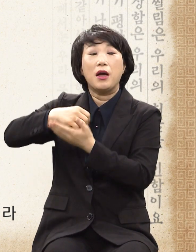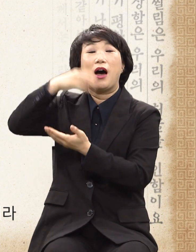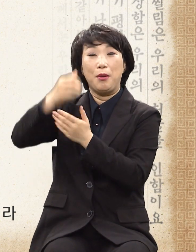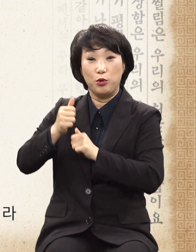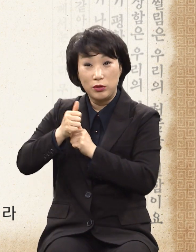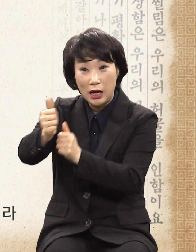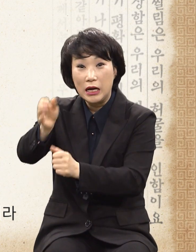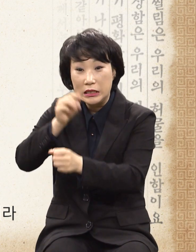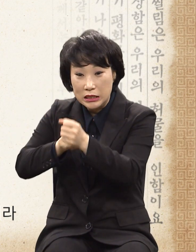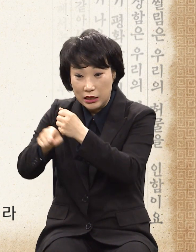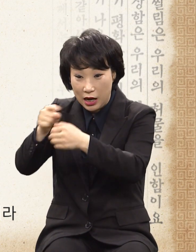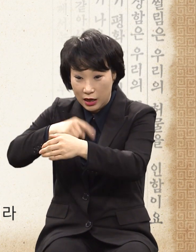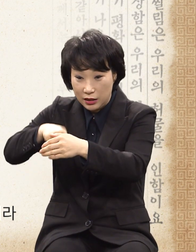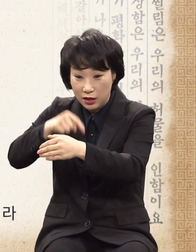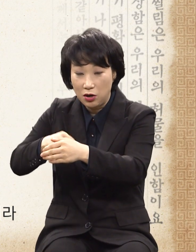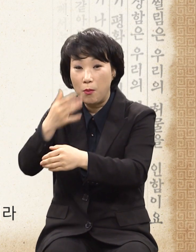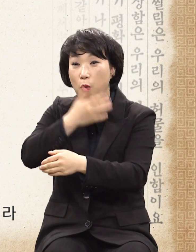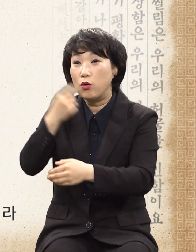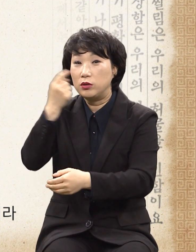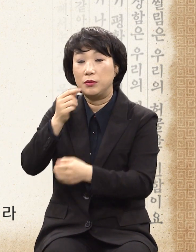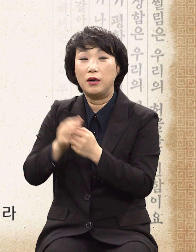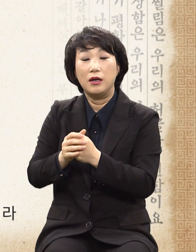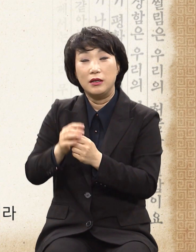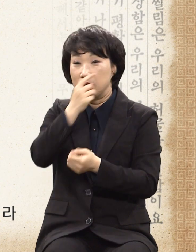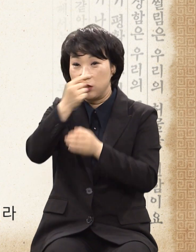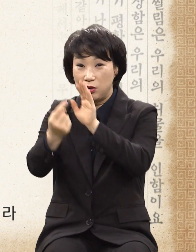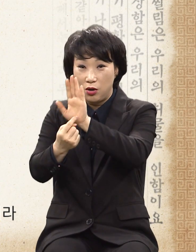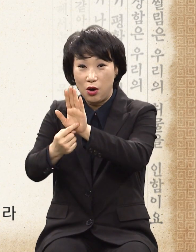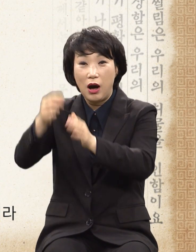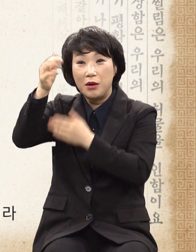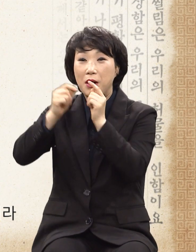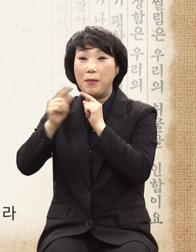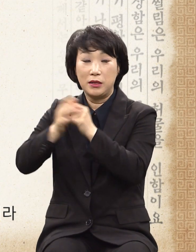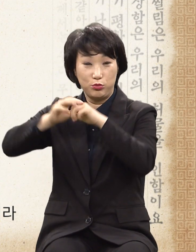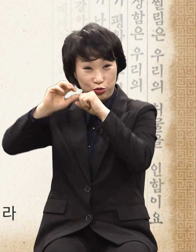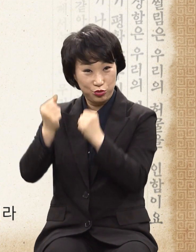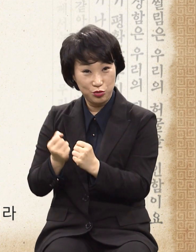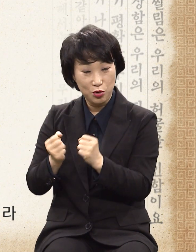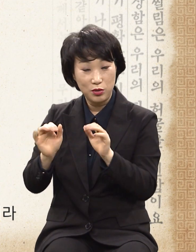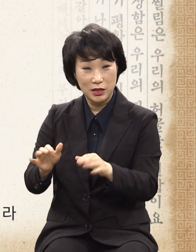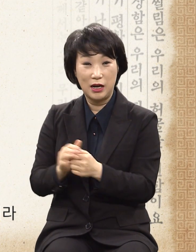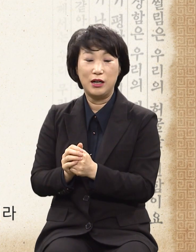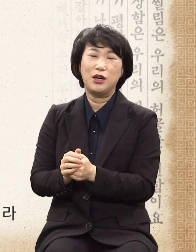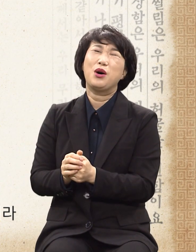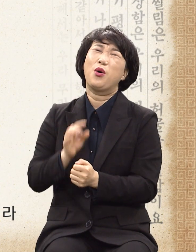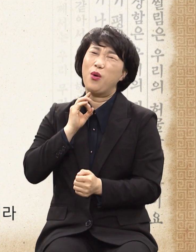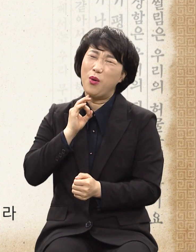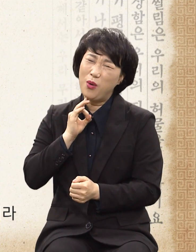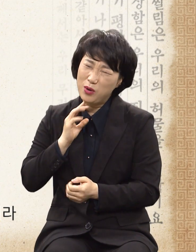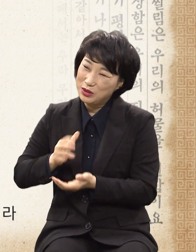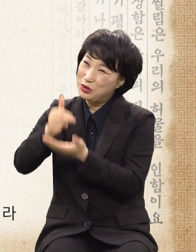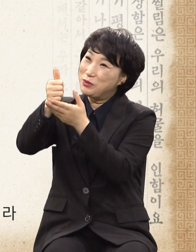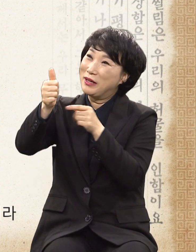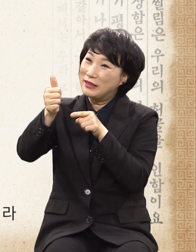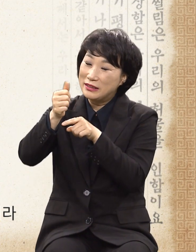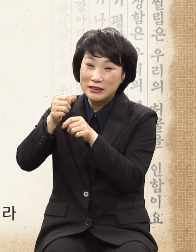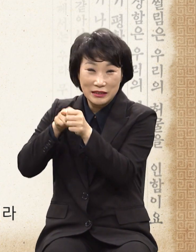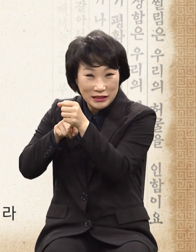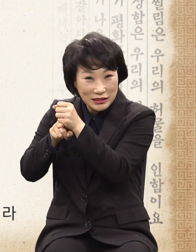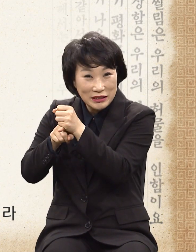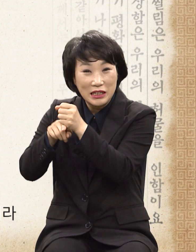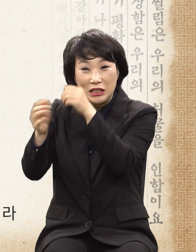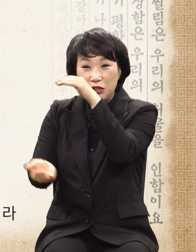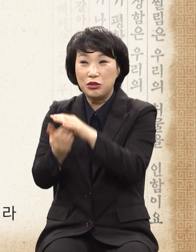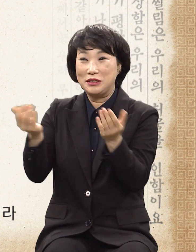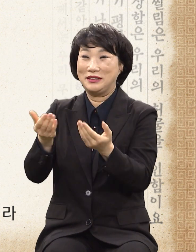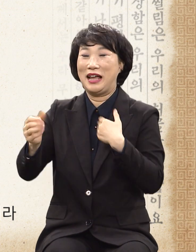감동을 따라 진리 안에서 복음대과 말씀을 순종하며 오직 주님 뜻을 이루는